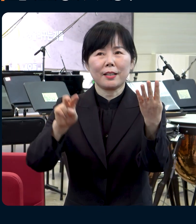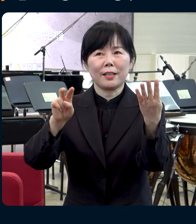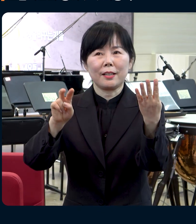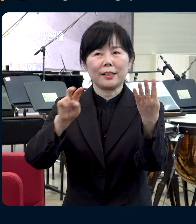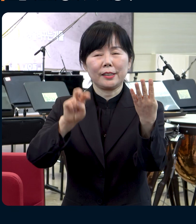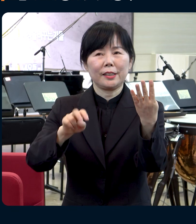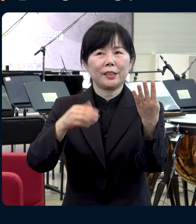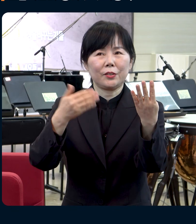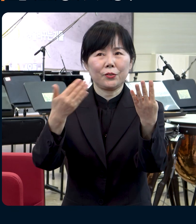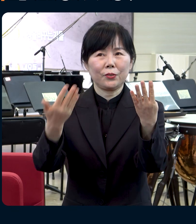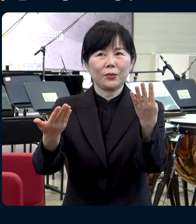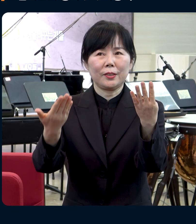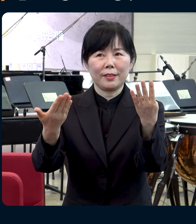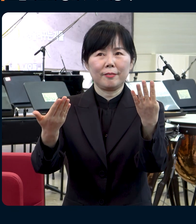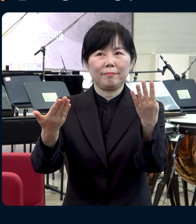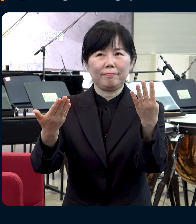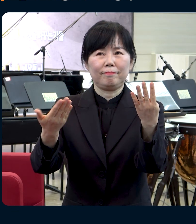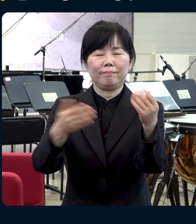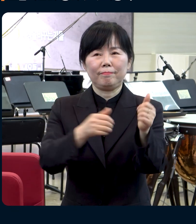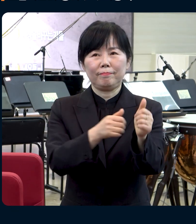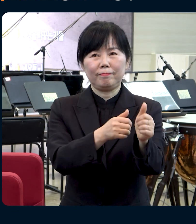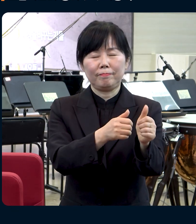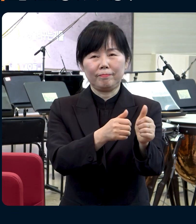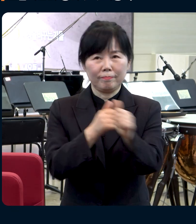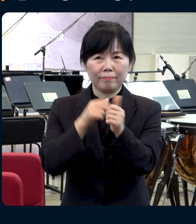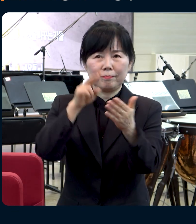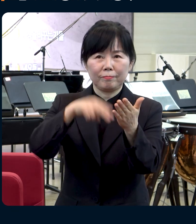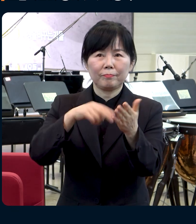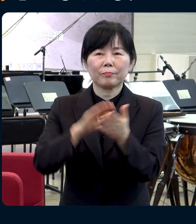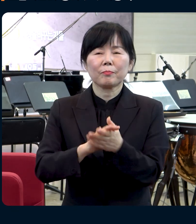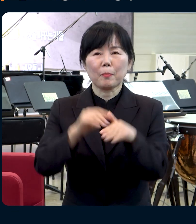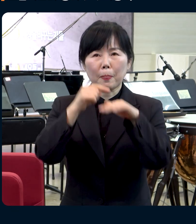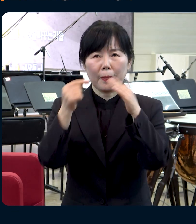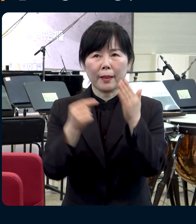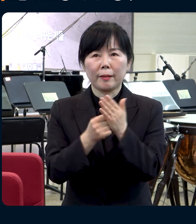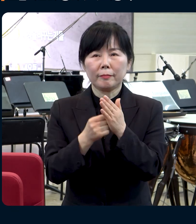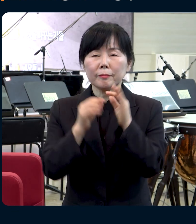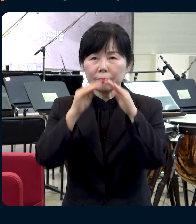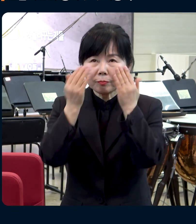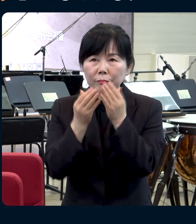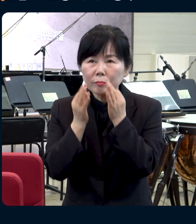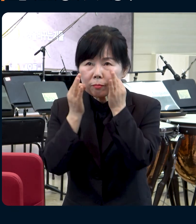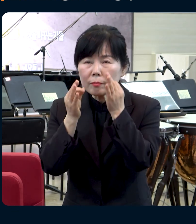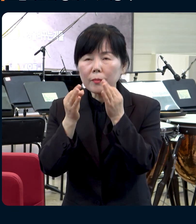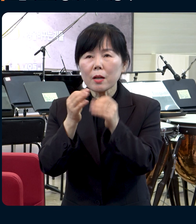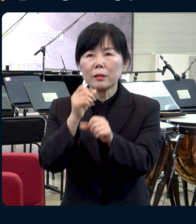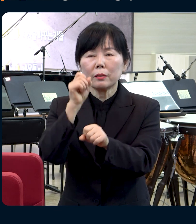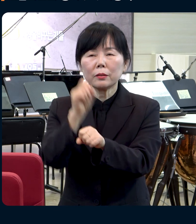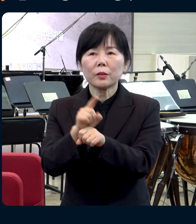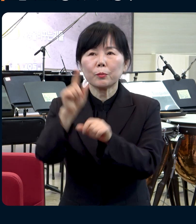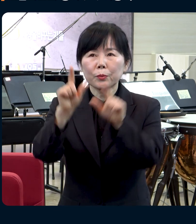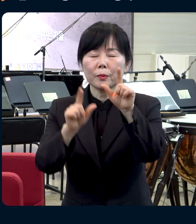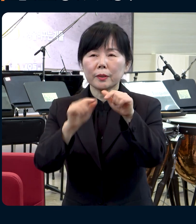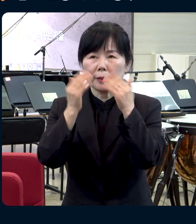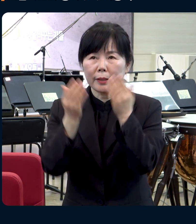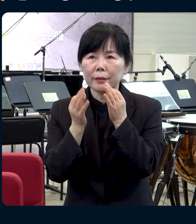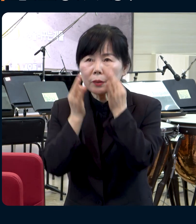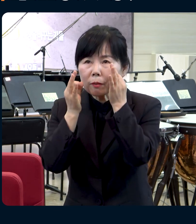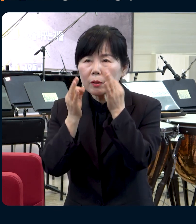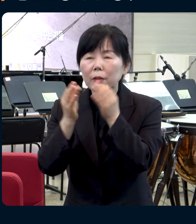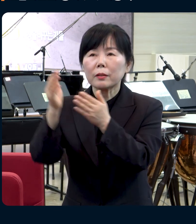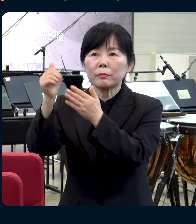신명기 4장 29절 말씀 우리 같이 읽도록 하겠습니다. 시작. 마음을 다하고 성품을 다하여 그를